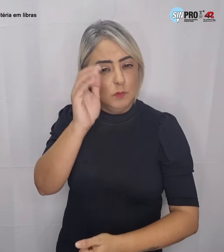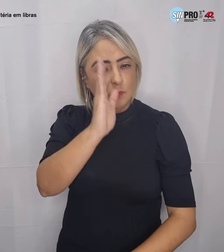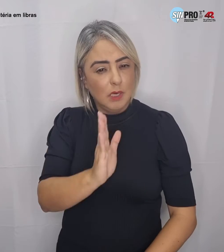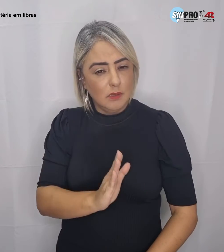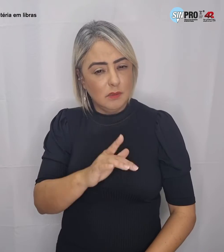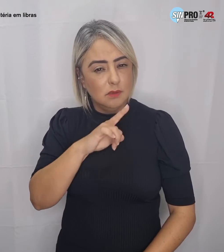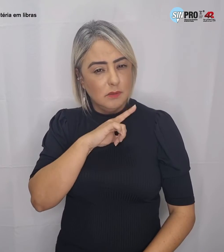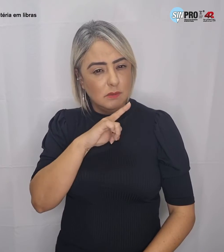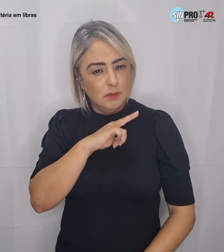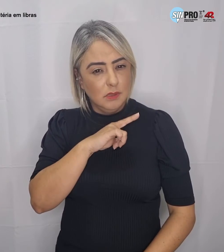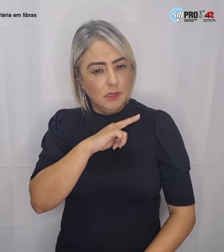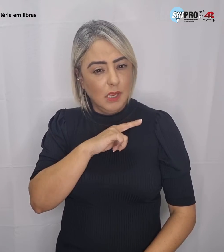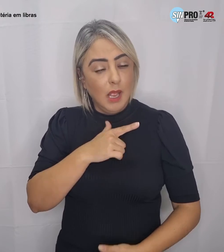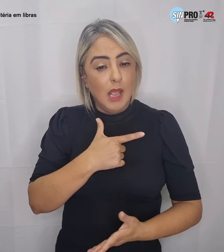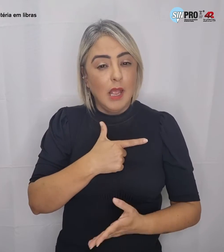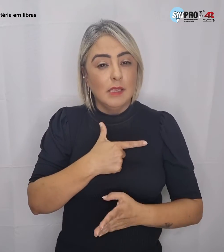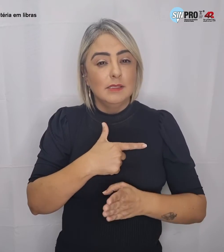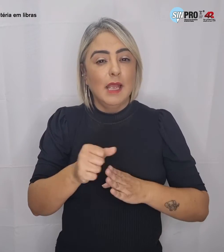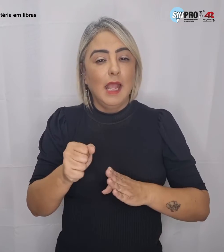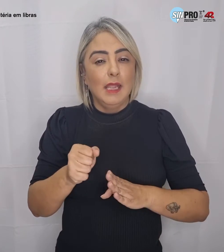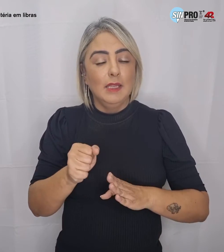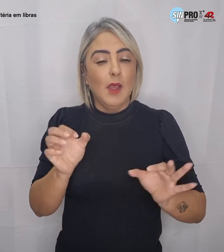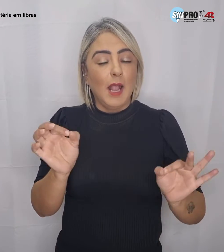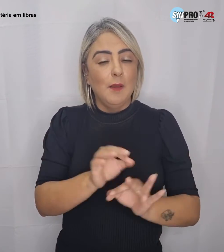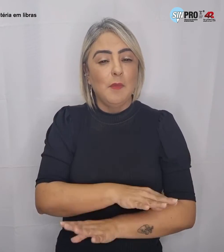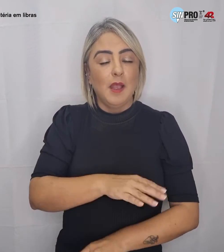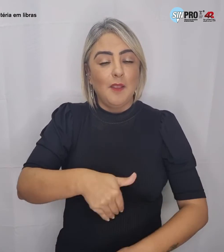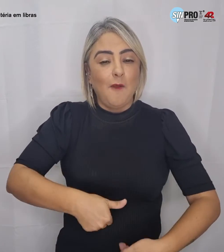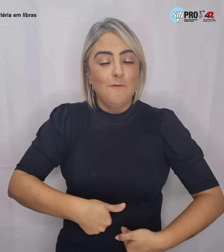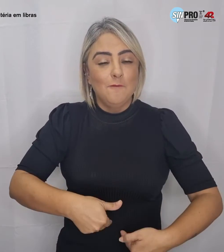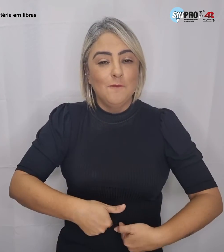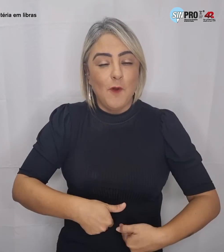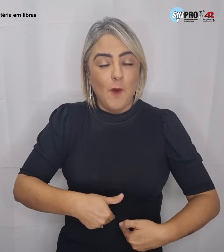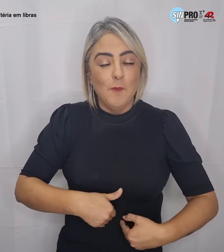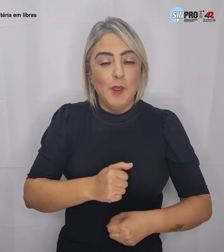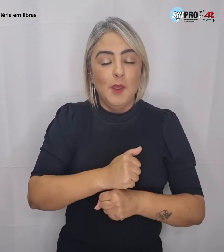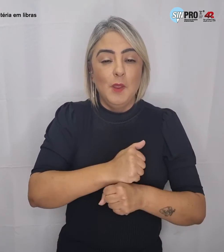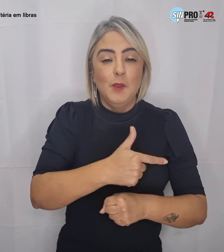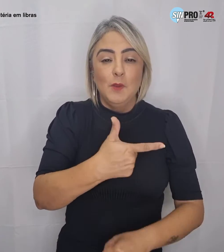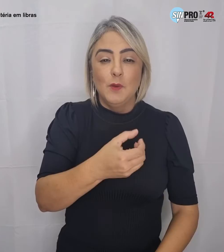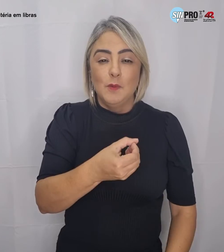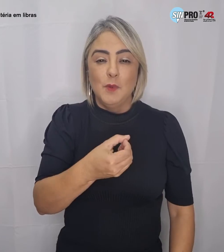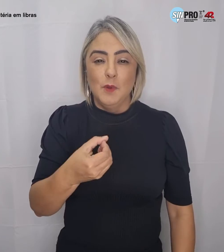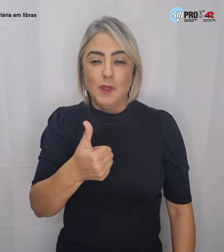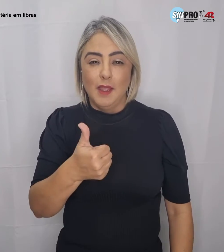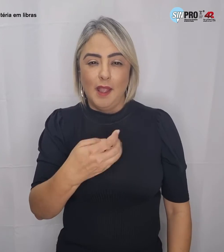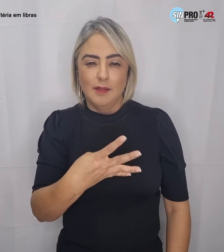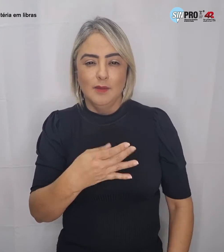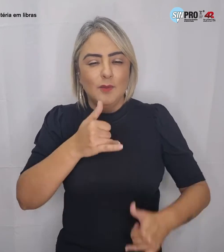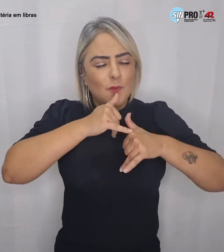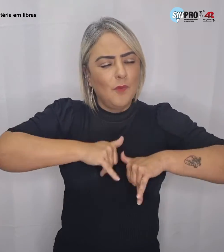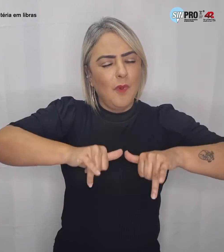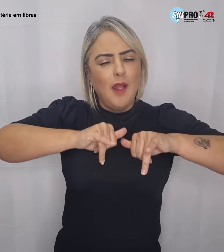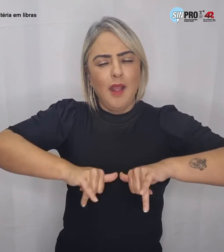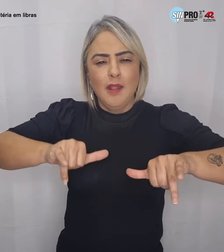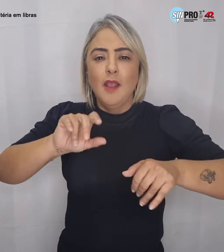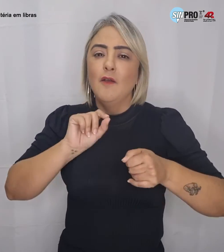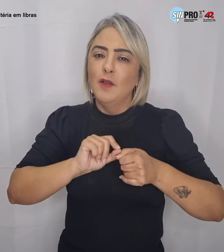que o Brasil havia saído do mapa mundial da fome em 2014. O anúncio